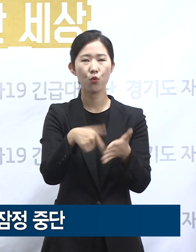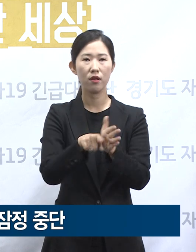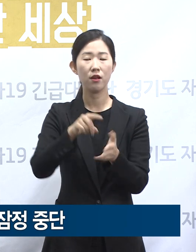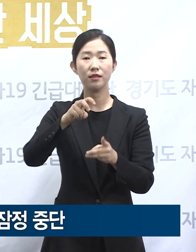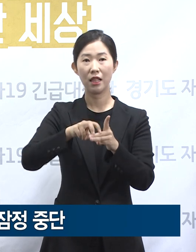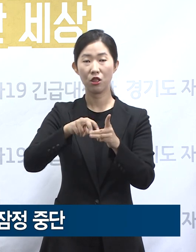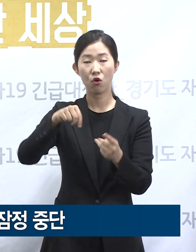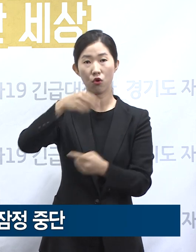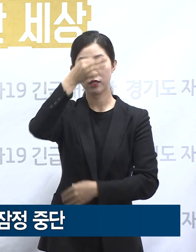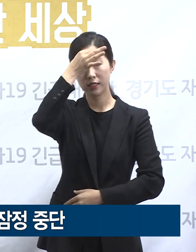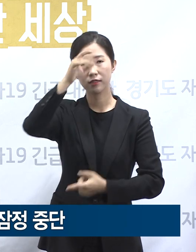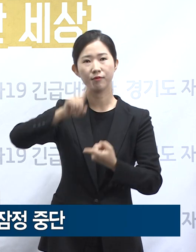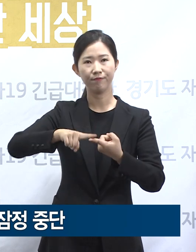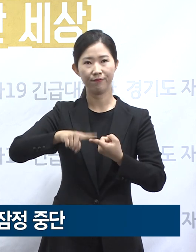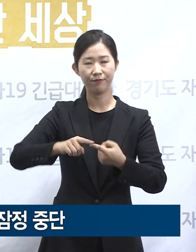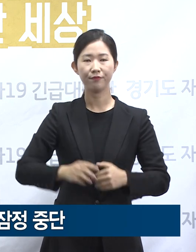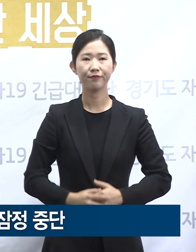계획입니다.